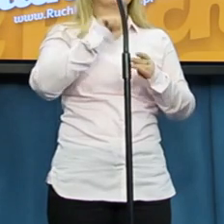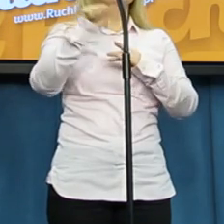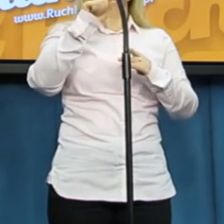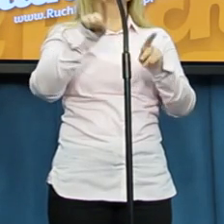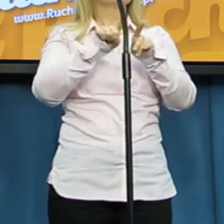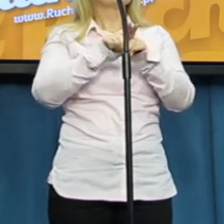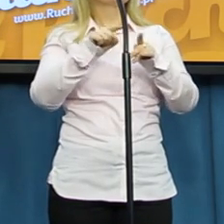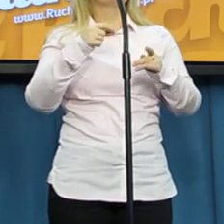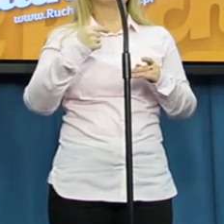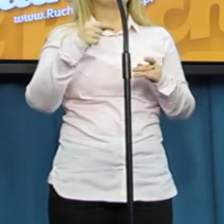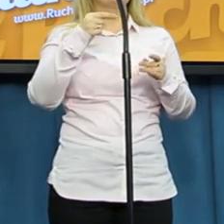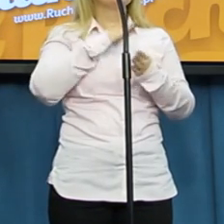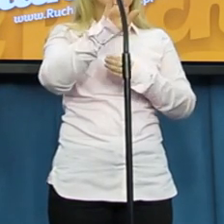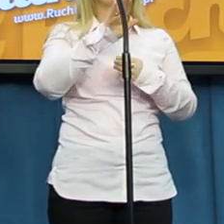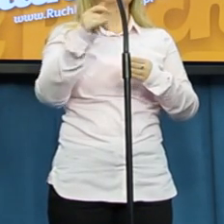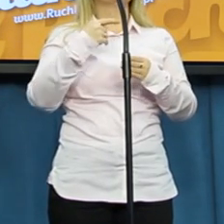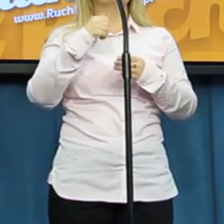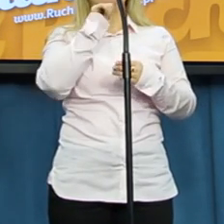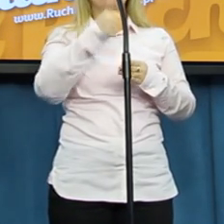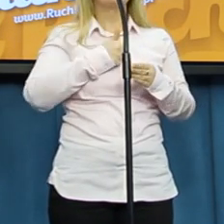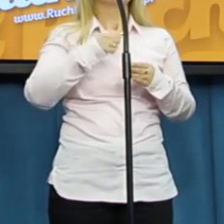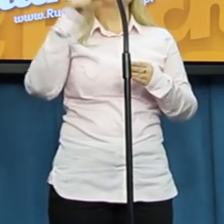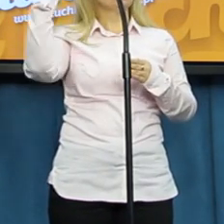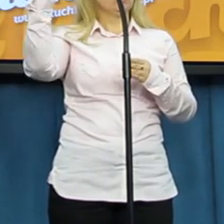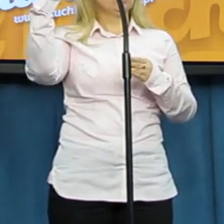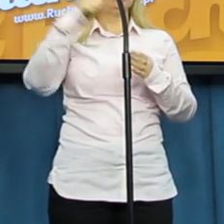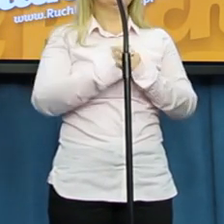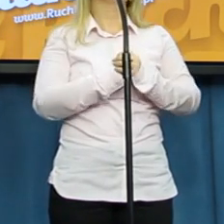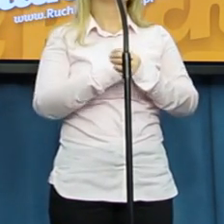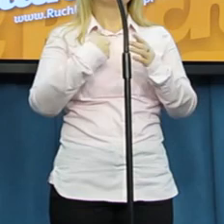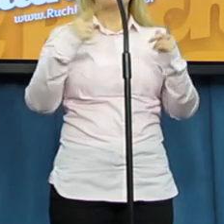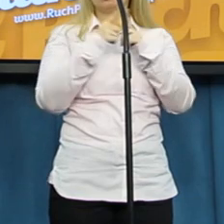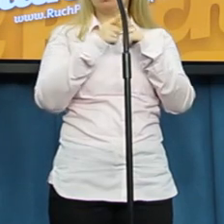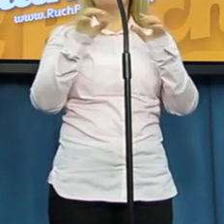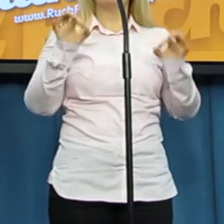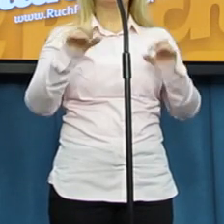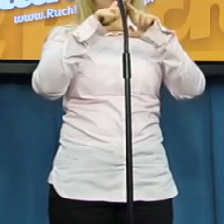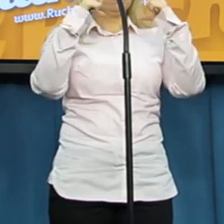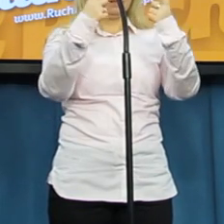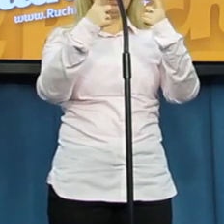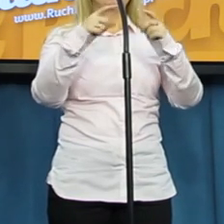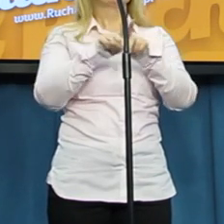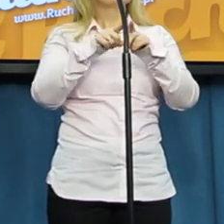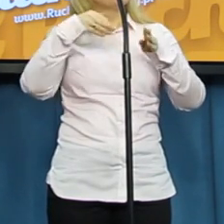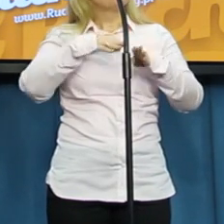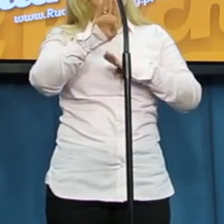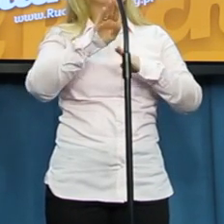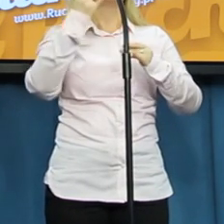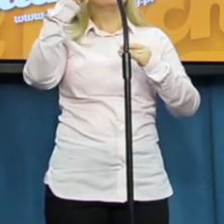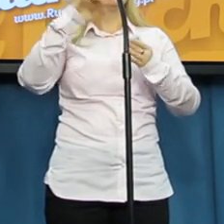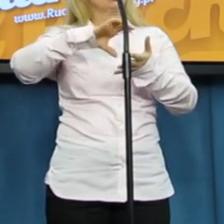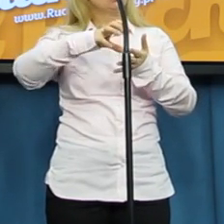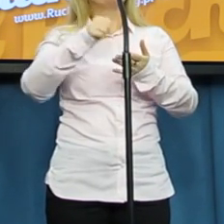frakcji socjalistów europejskich. Jak Państwo wiecie, myśmy się spotkali także tutaj w Sejmie z przedstawicielami innych frakcji zielonych